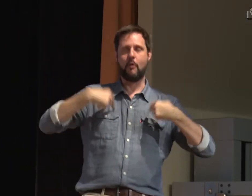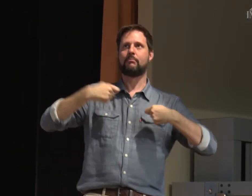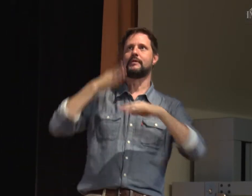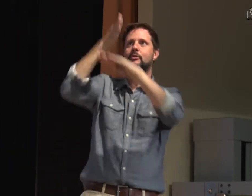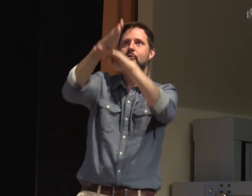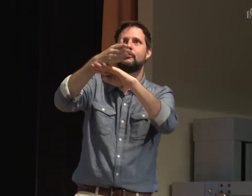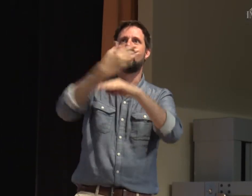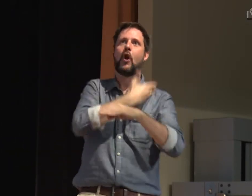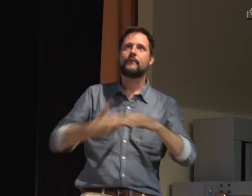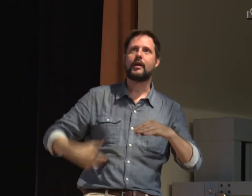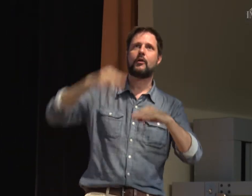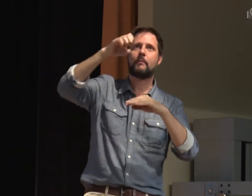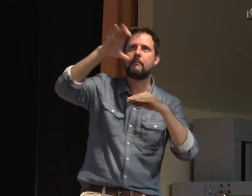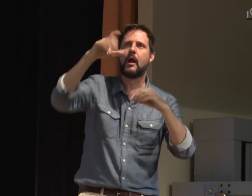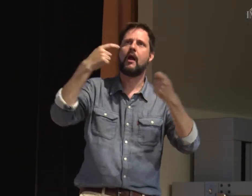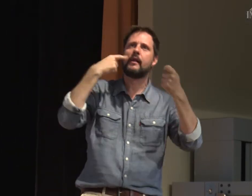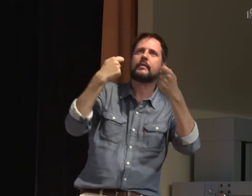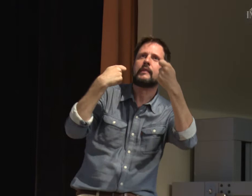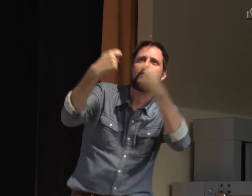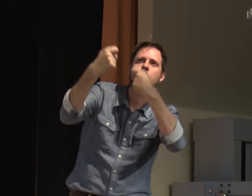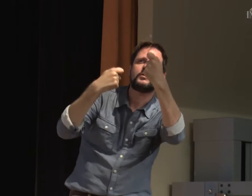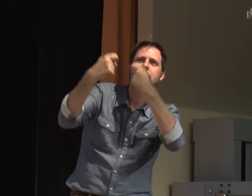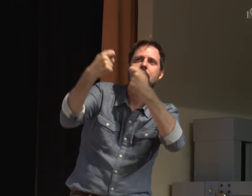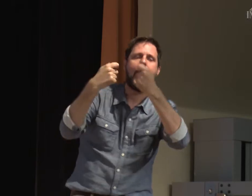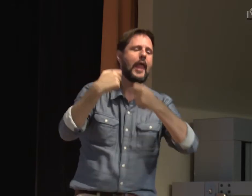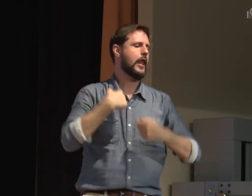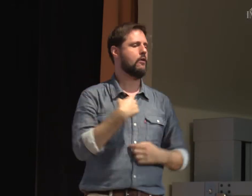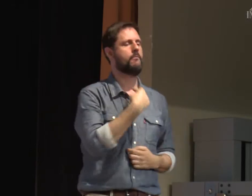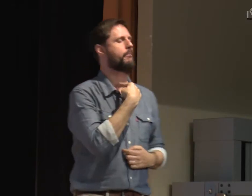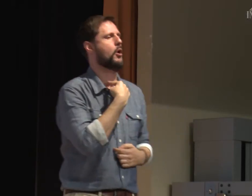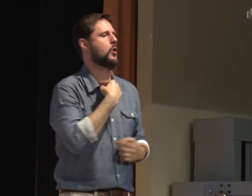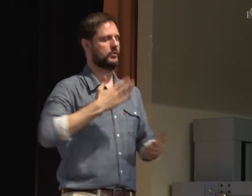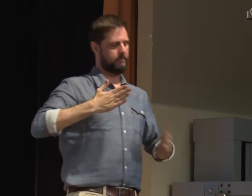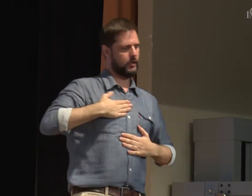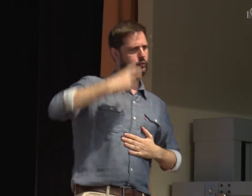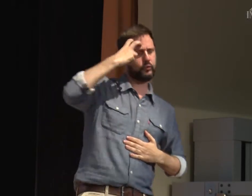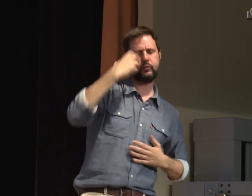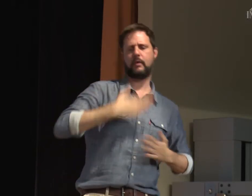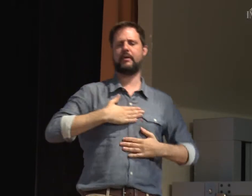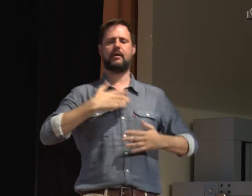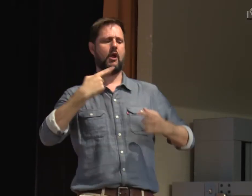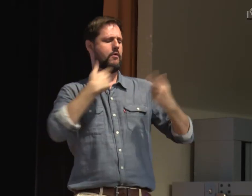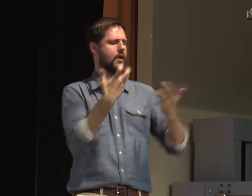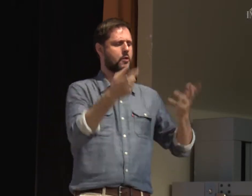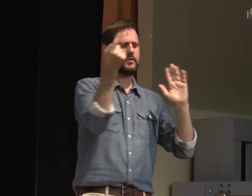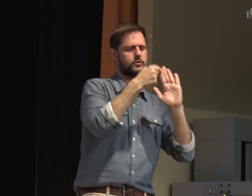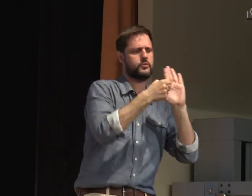pode se desprezar o surdo e nem o ouvinte. Temos que fazer uma negociação com o MEC também,